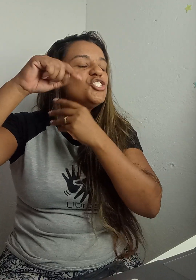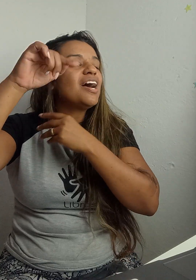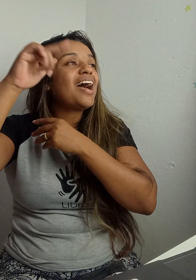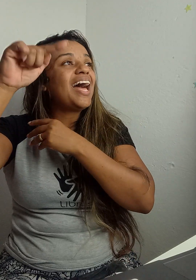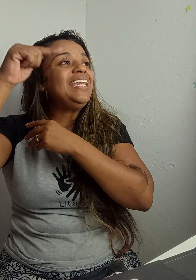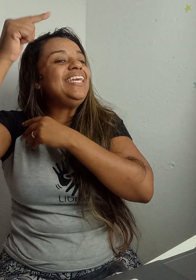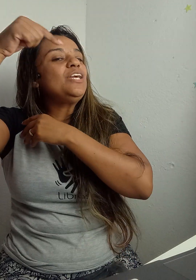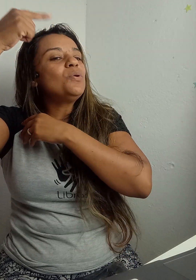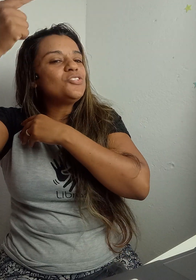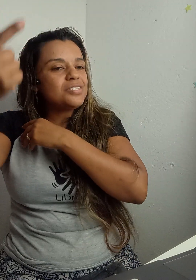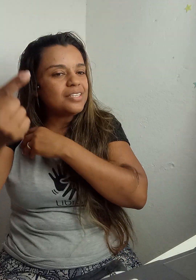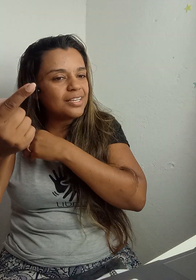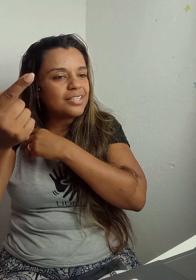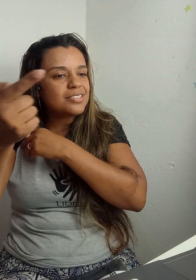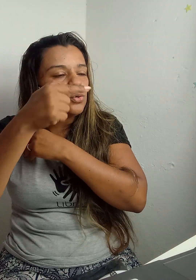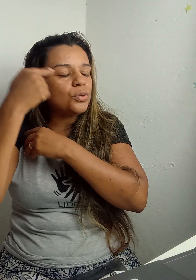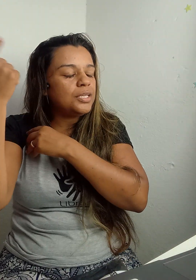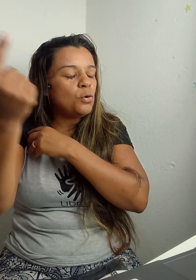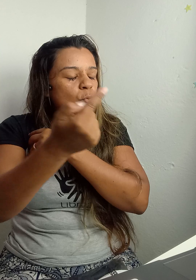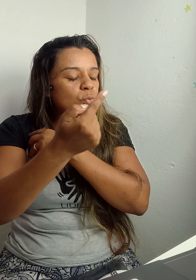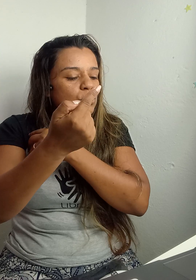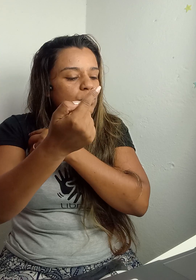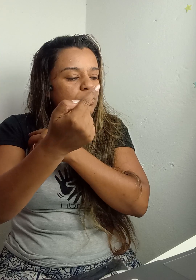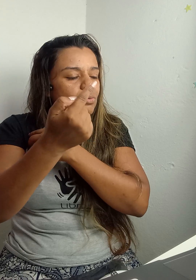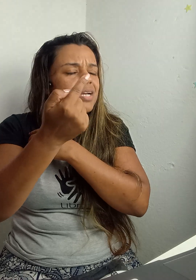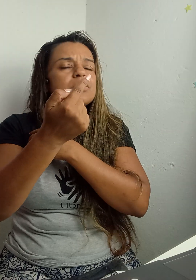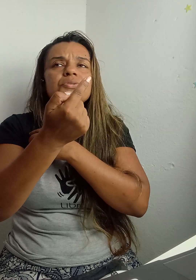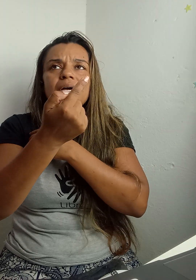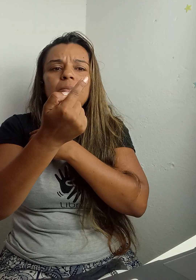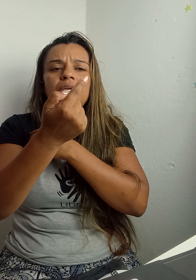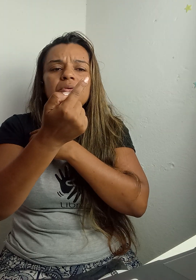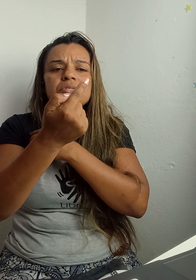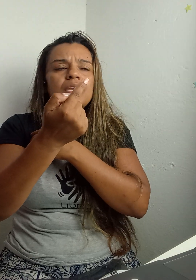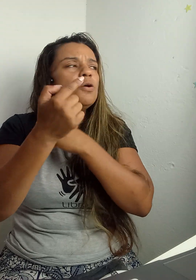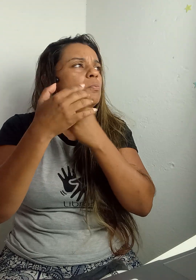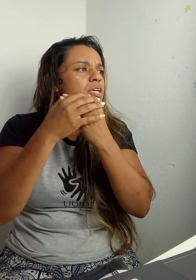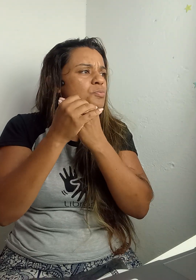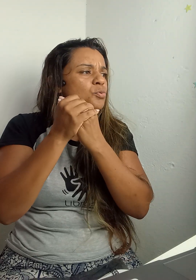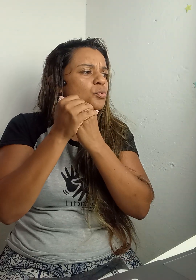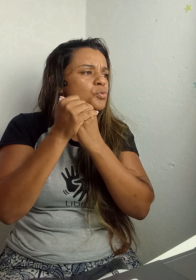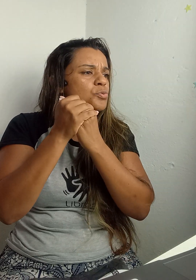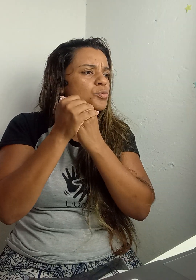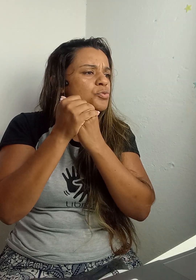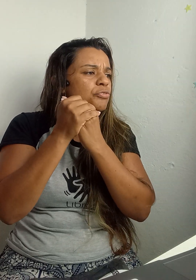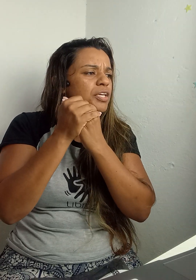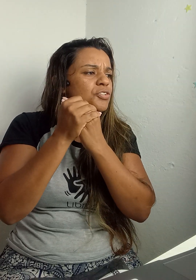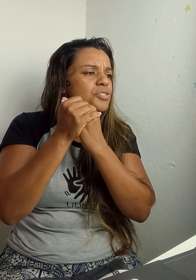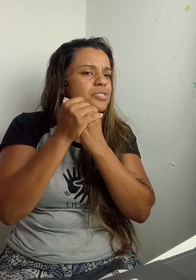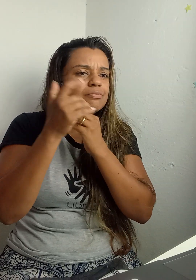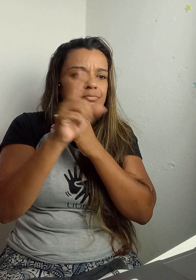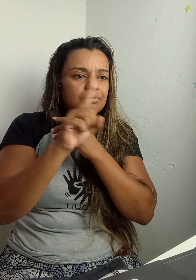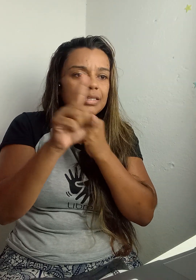já a língua de sinais que rodeia o mundo? Quais são os caminhos? É o mesmo dos ouvintes?